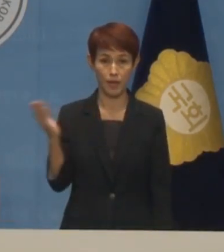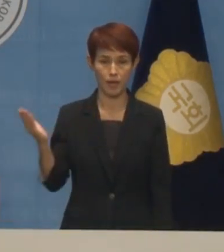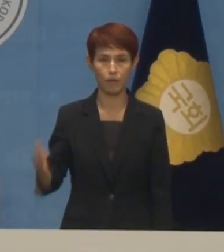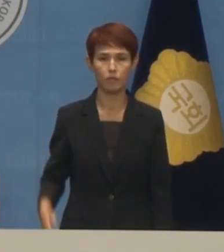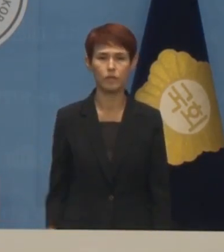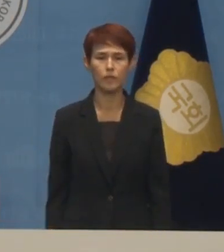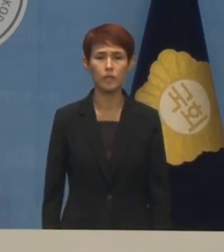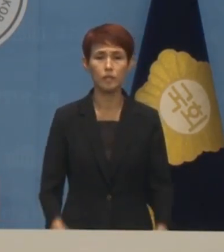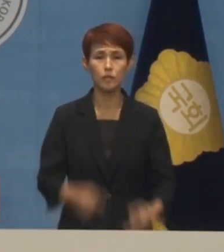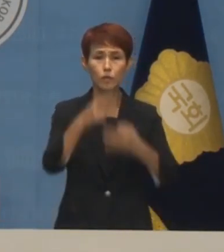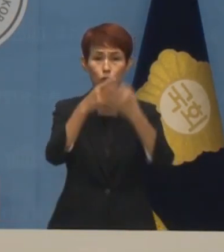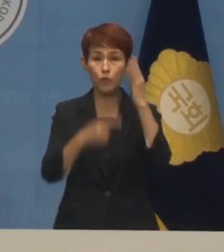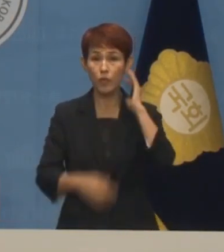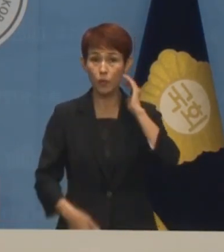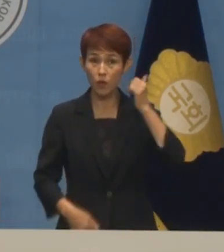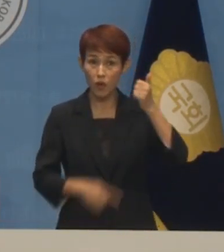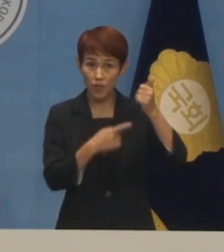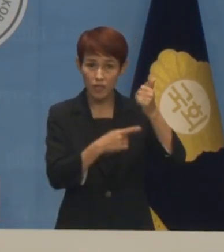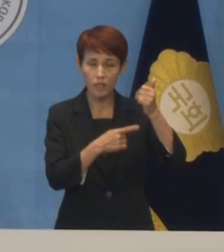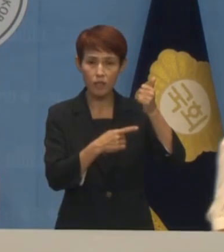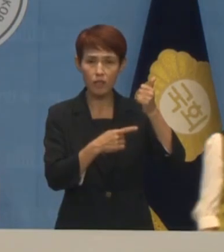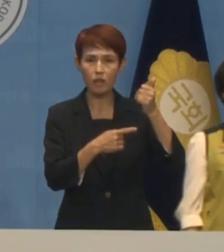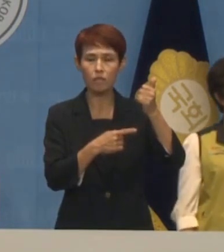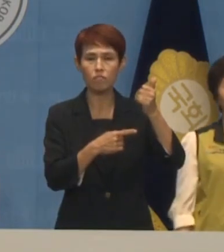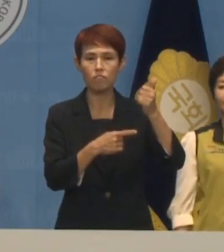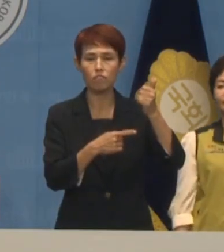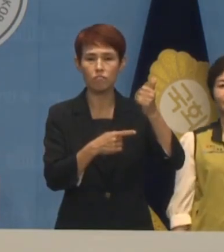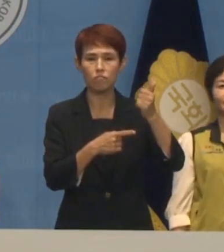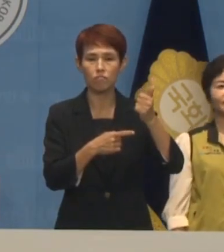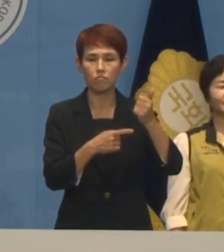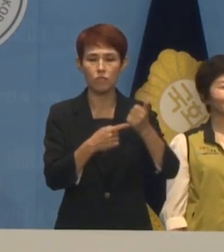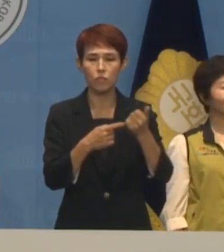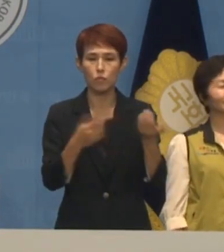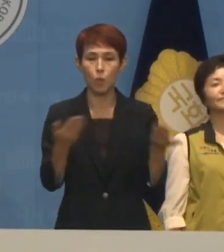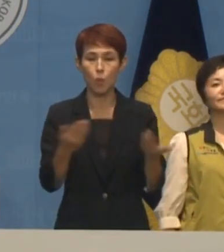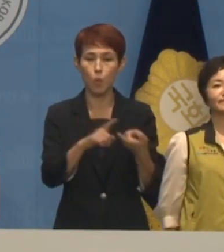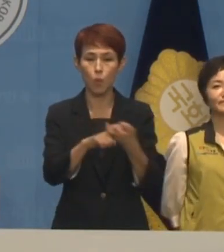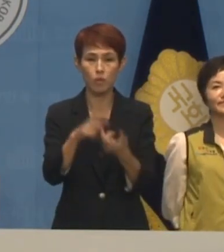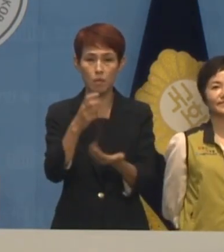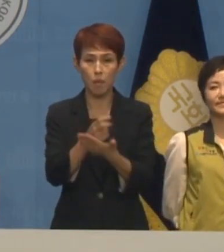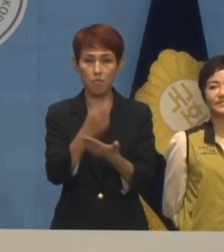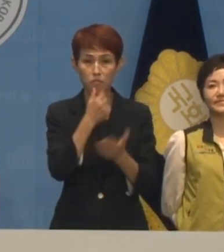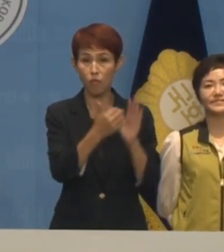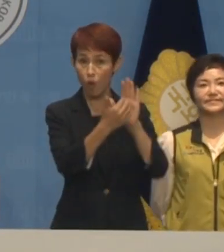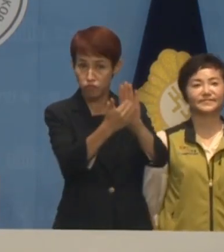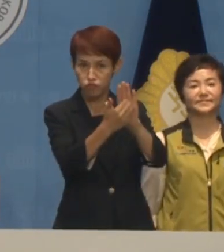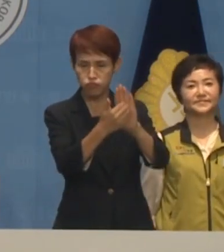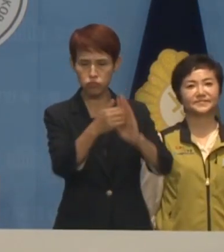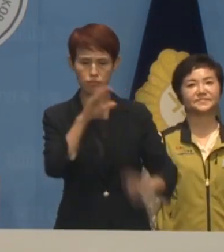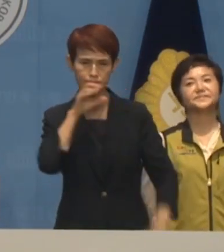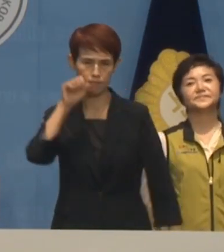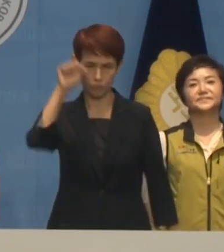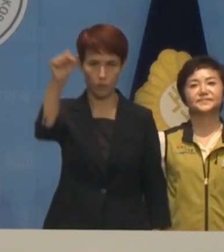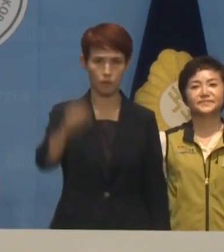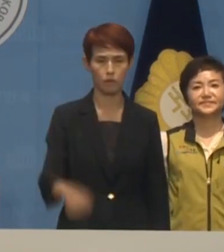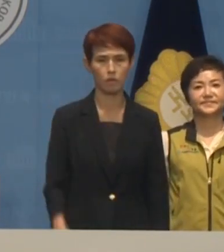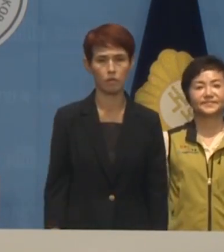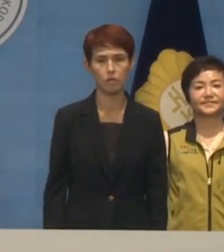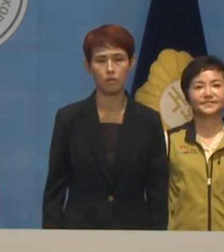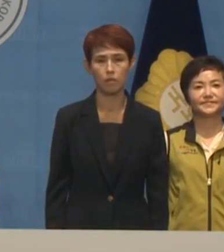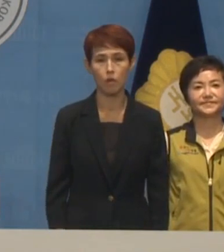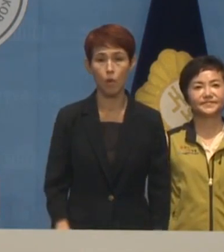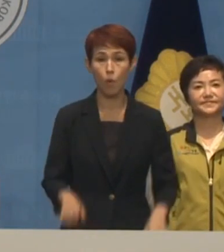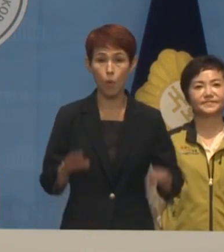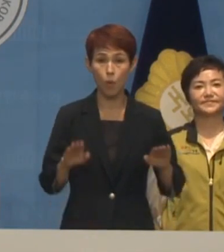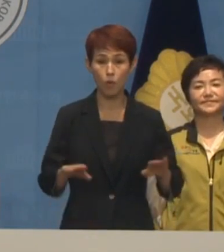대통령의 개정 노조법에 대한 거부권 행사를 강력하게 규탄합니다. 오늘 기자회견은 박홍배